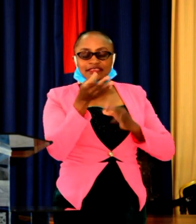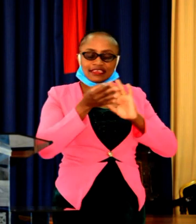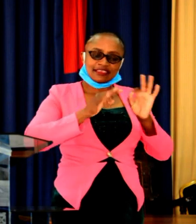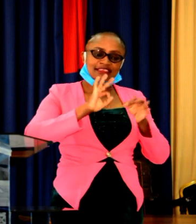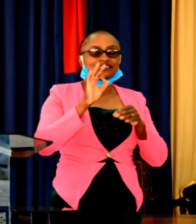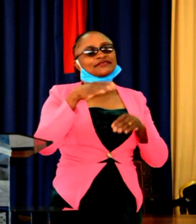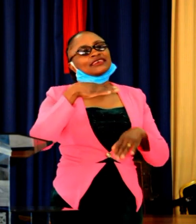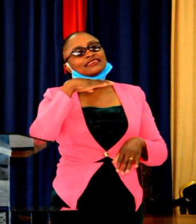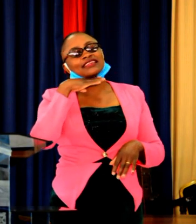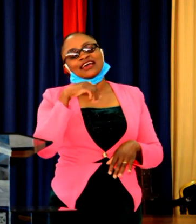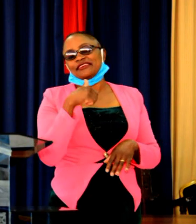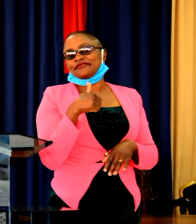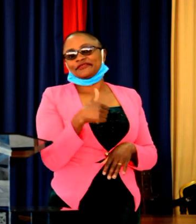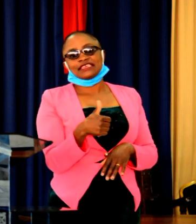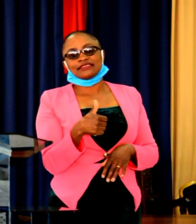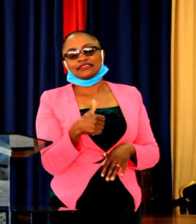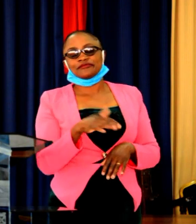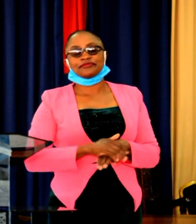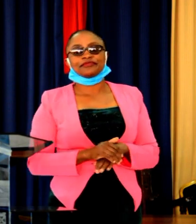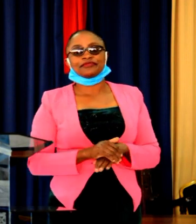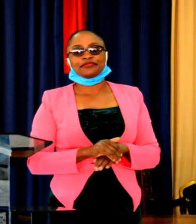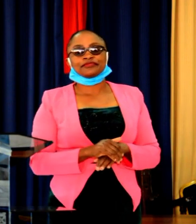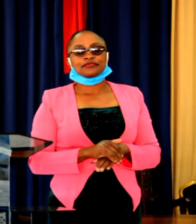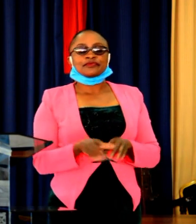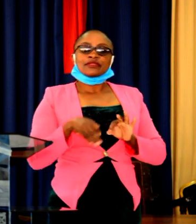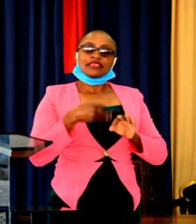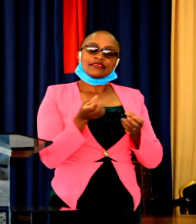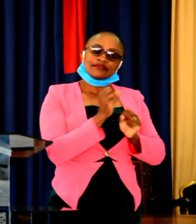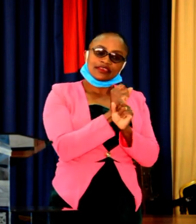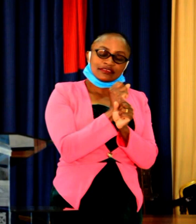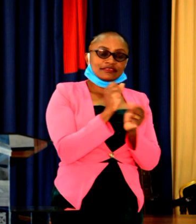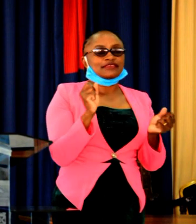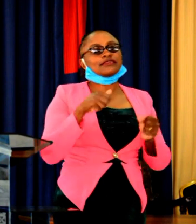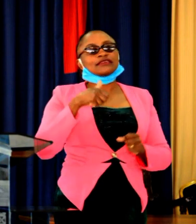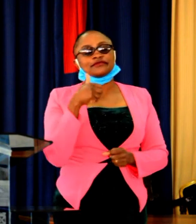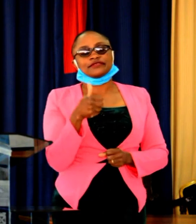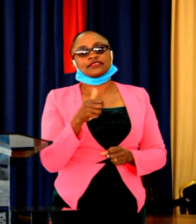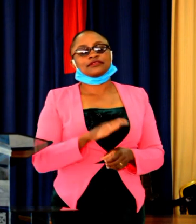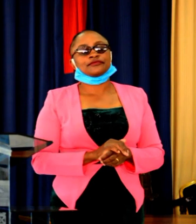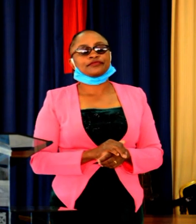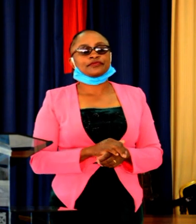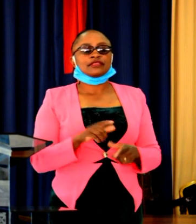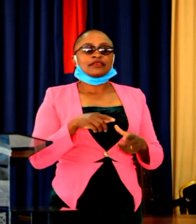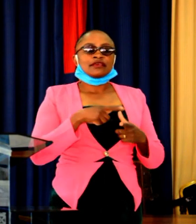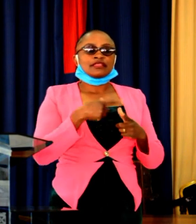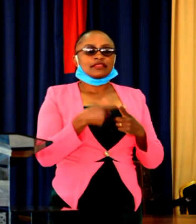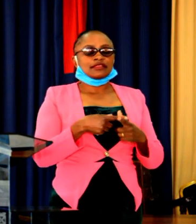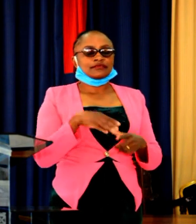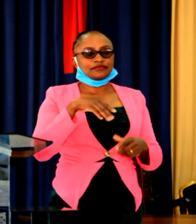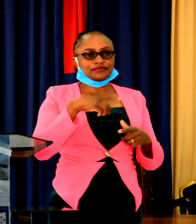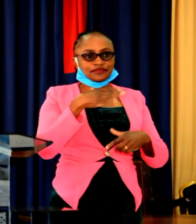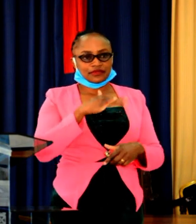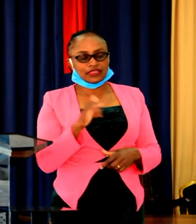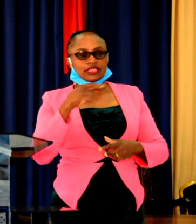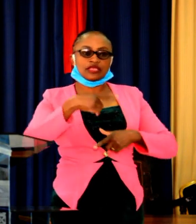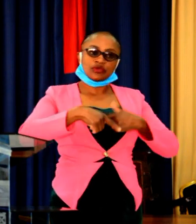tufe ikiwa tutauawa na wale wa Shami, na kama tutaokolewa tuokolewe. Na walipoenda, maandiko yanasema